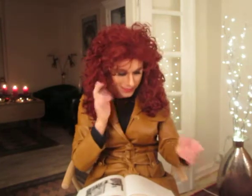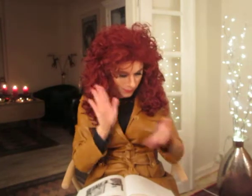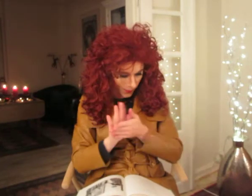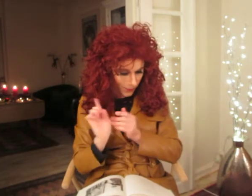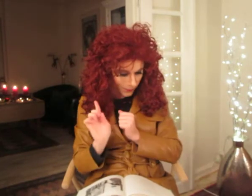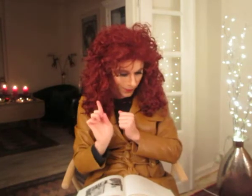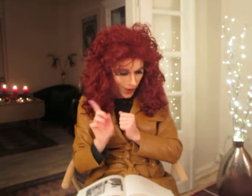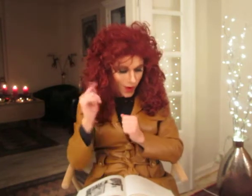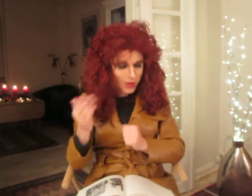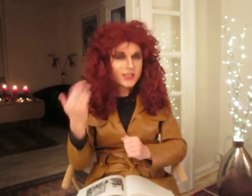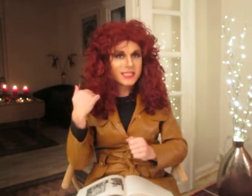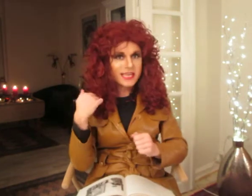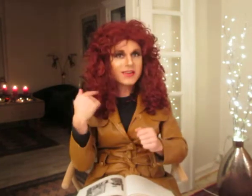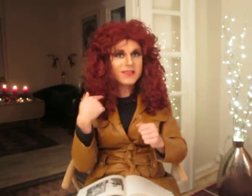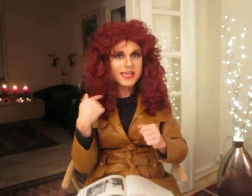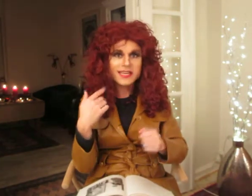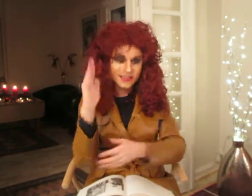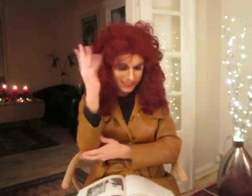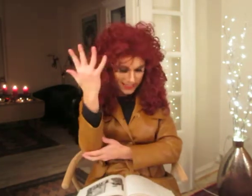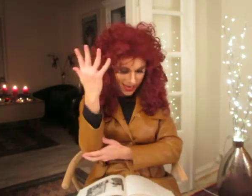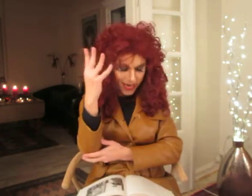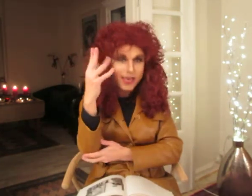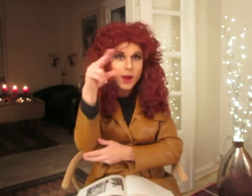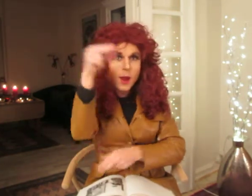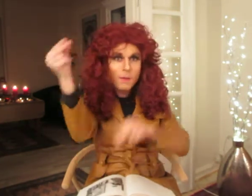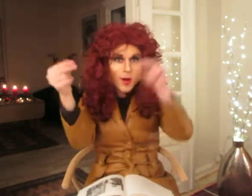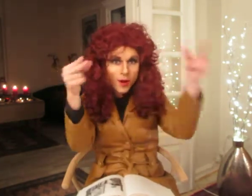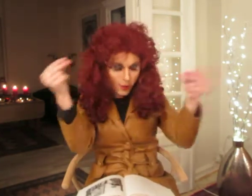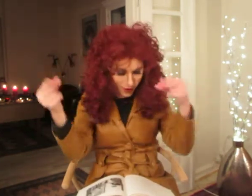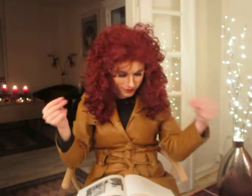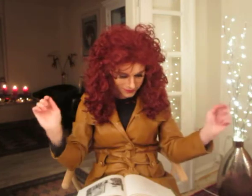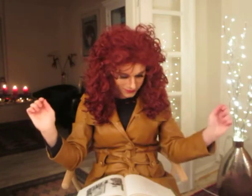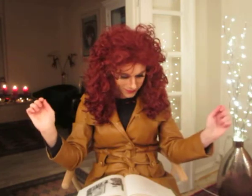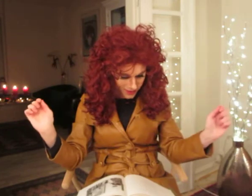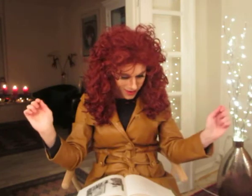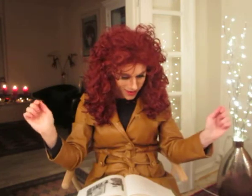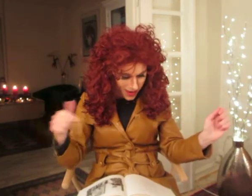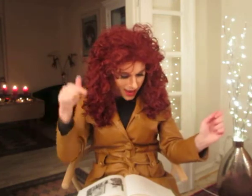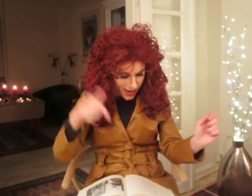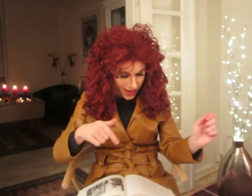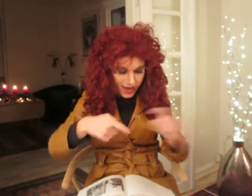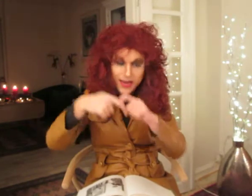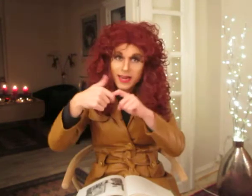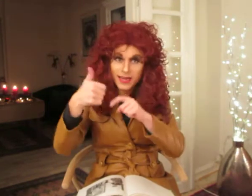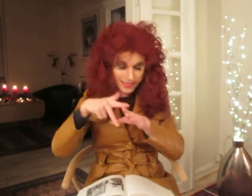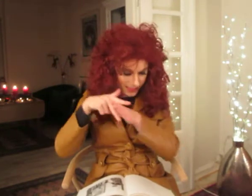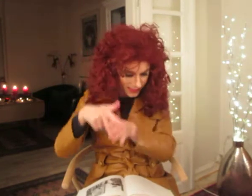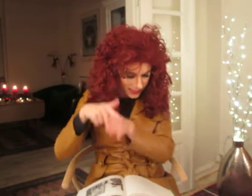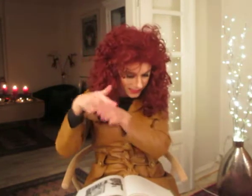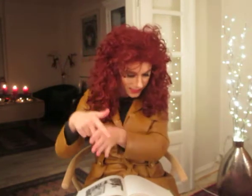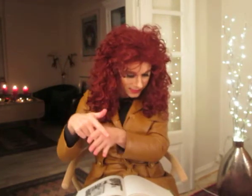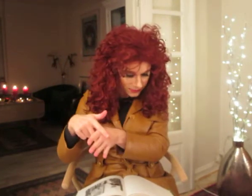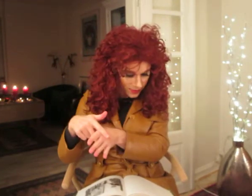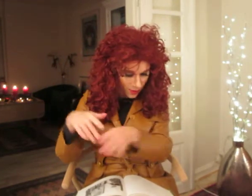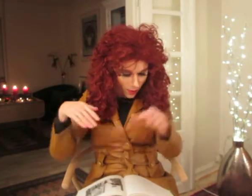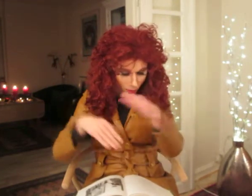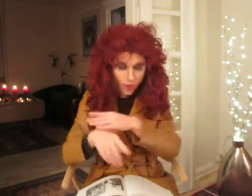på! Når tiden vi skræde plukker! Her hænder en høf! Under